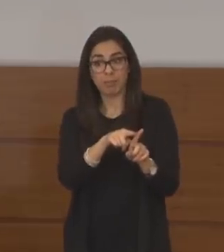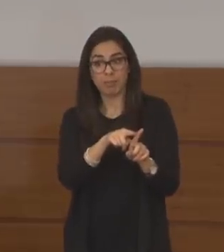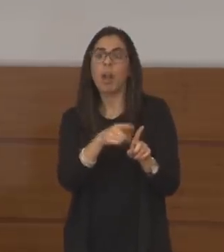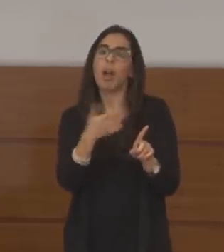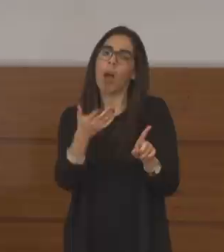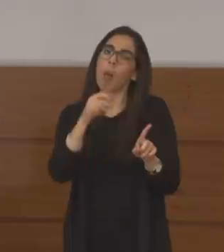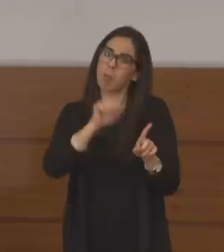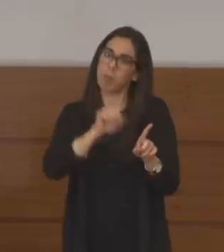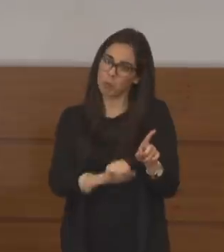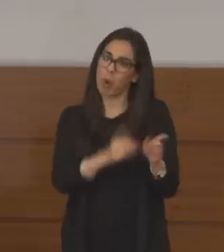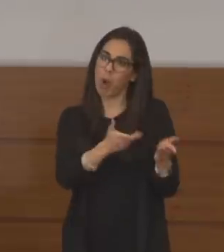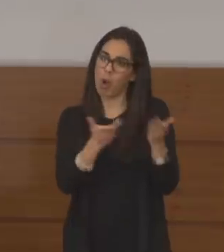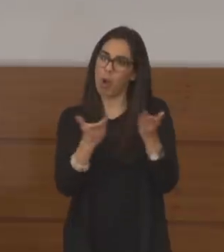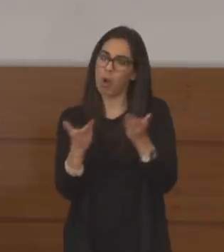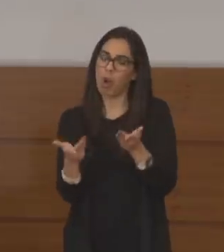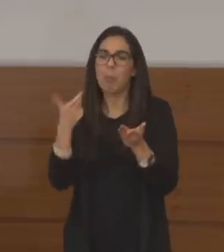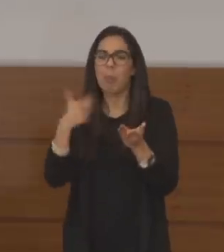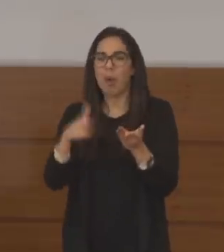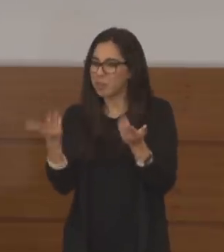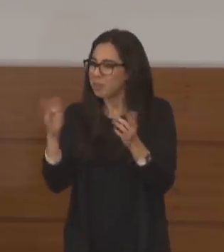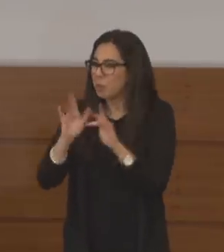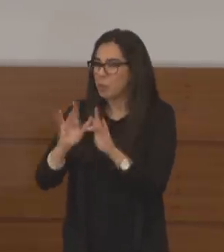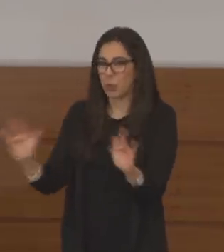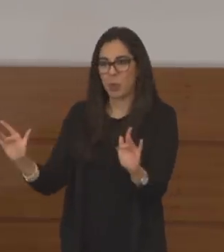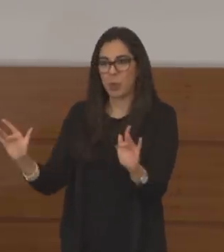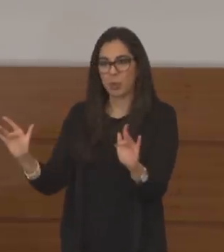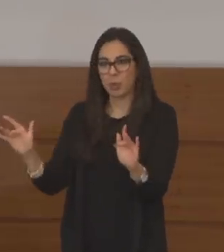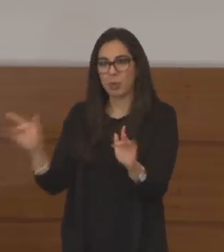poterlo ricevere nel miglior modo possibile